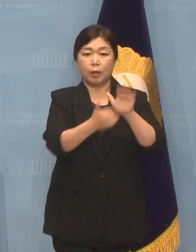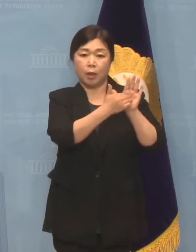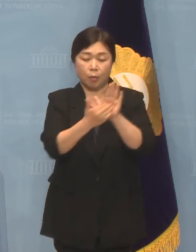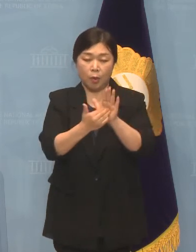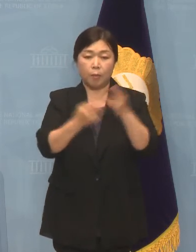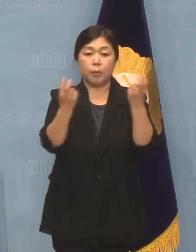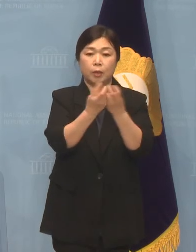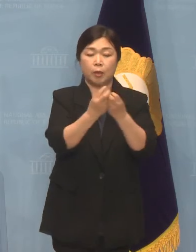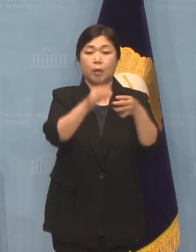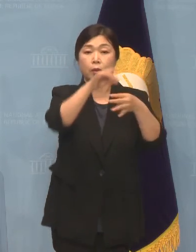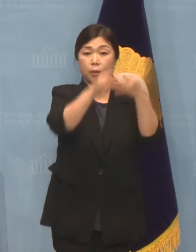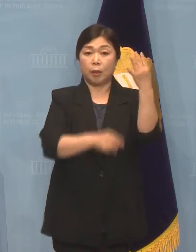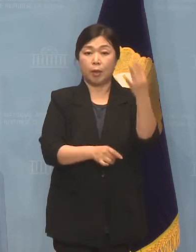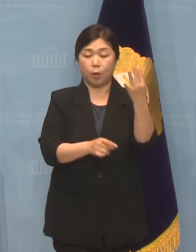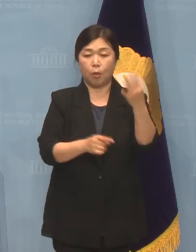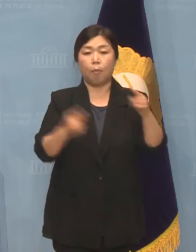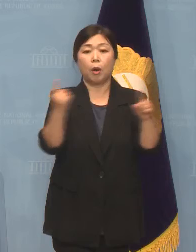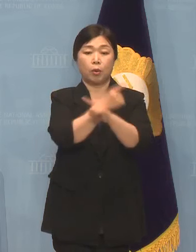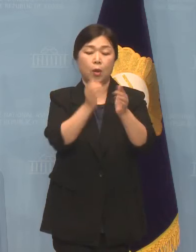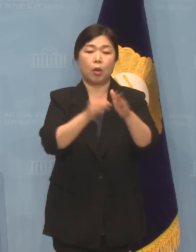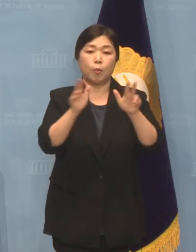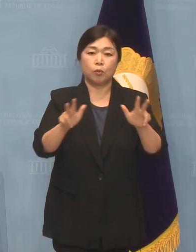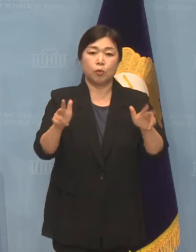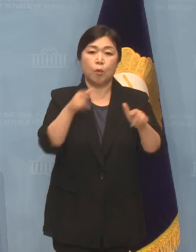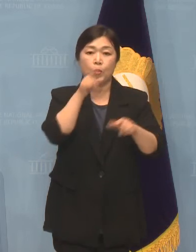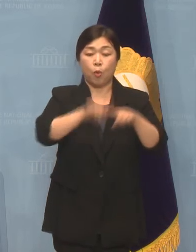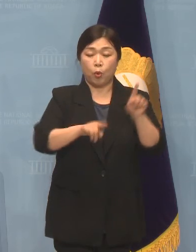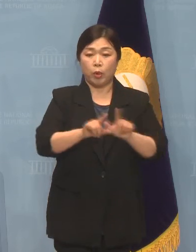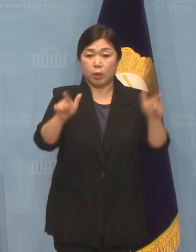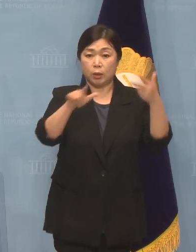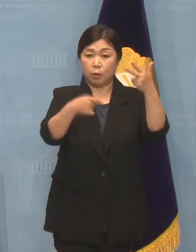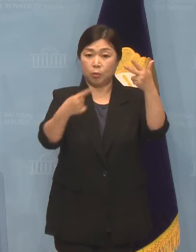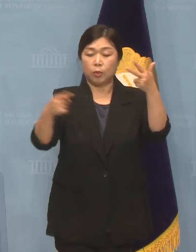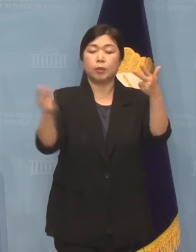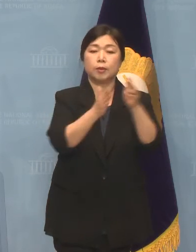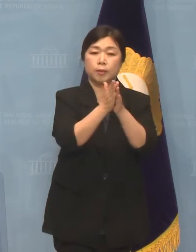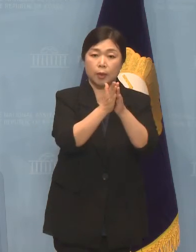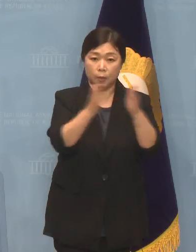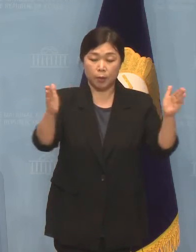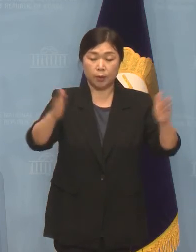4단계로 새로 개편되어 이번 주 목요일 7월 1일부터 시행됩니다.